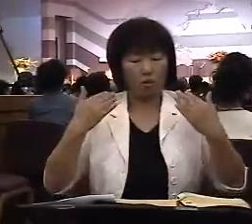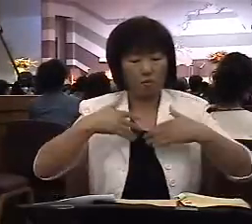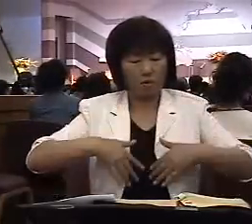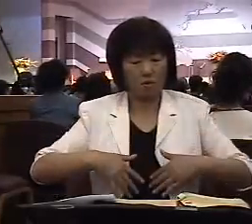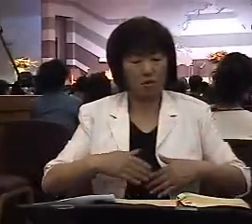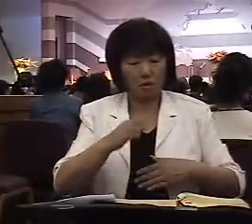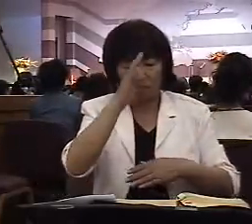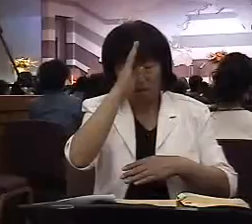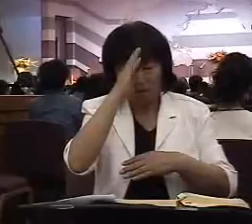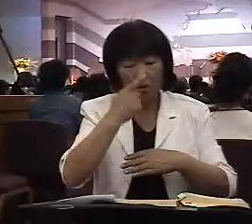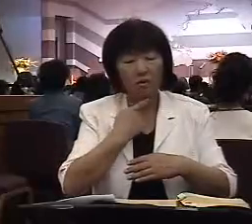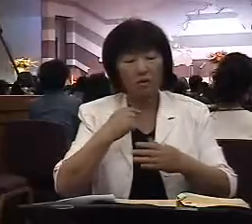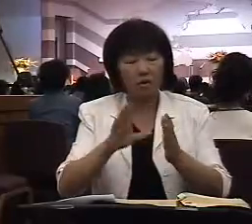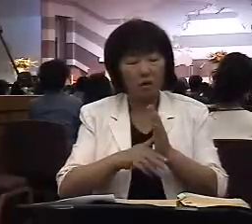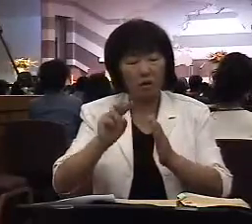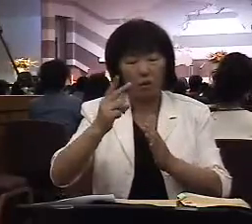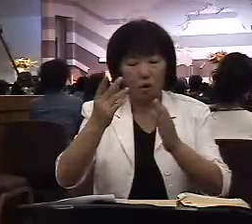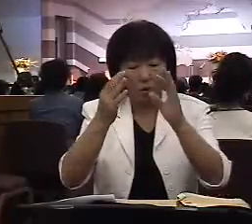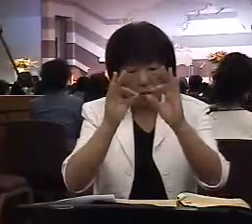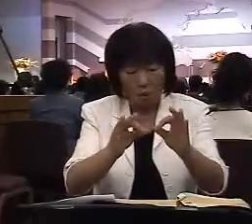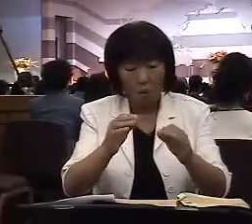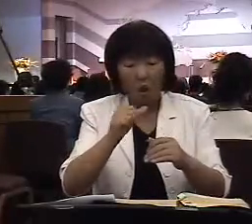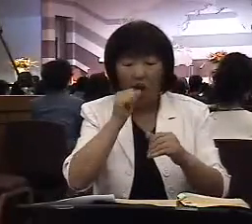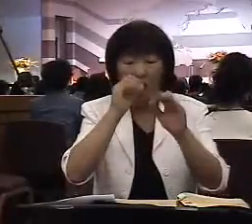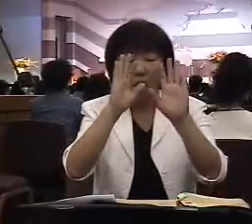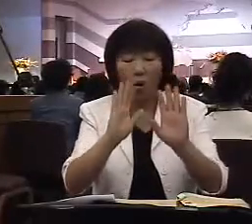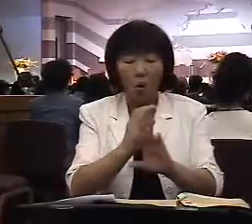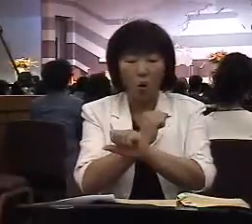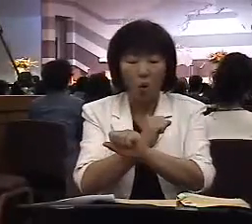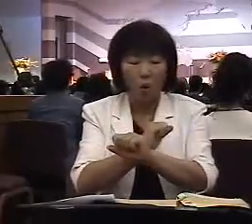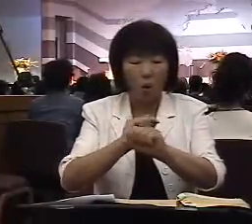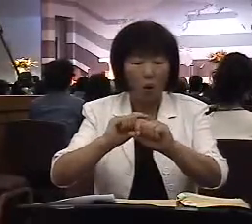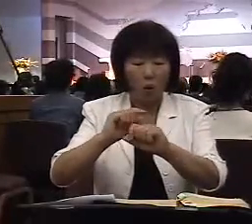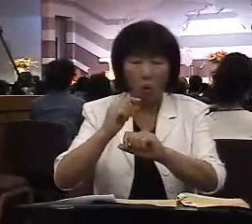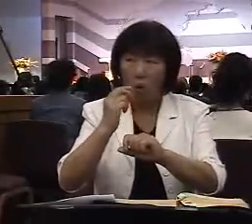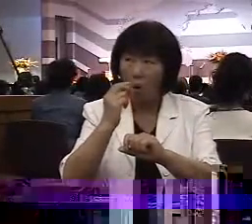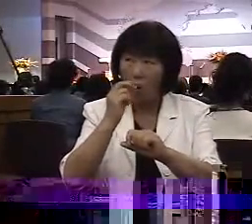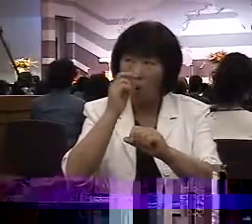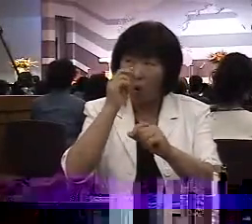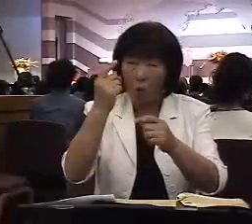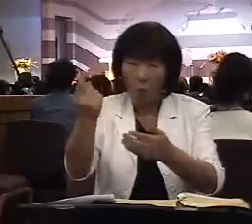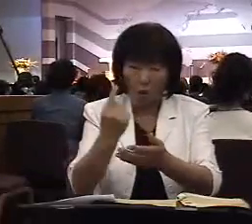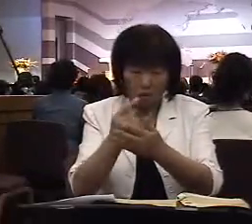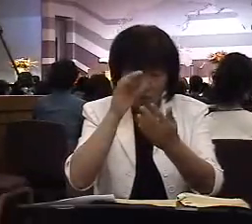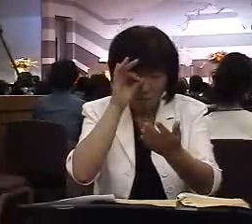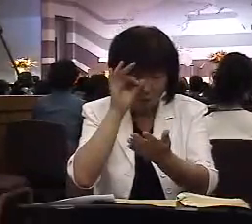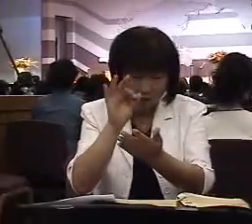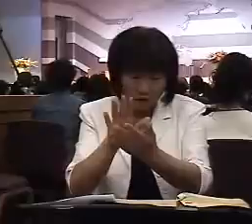입혔고 병들었을 때에 돌아보았고 옥에 갇혔을 때에 와서 보았느니라.